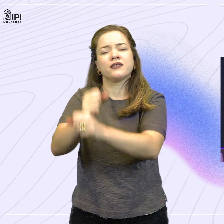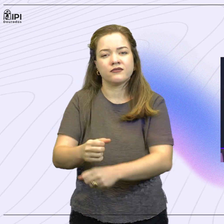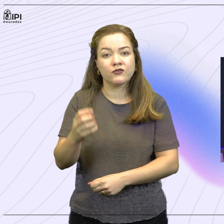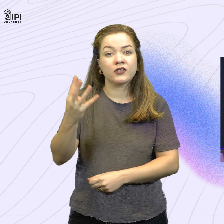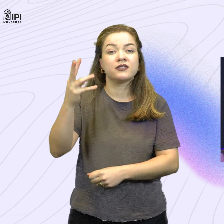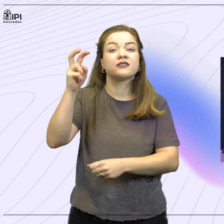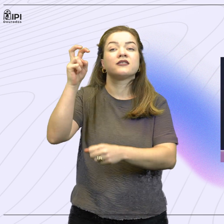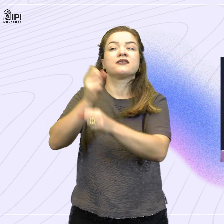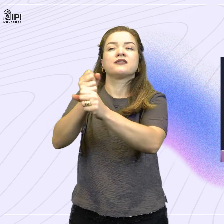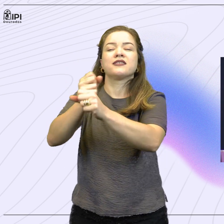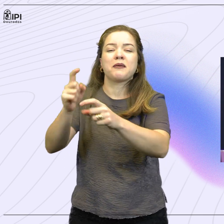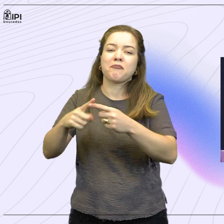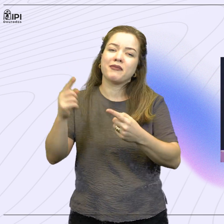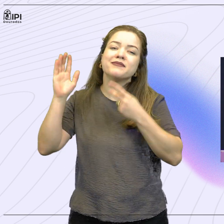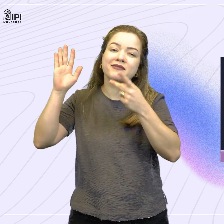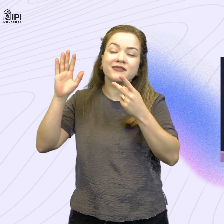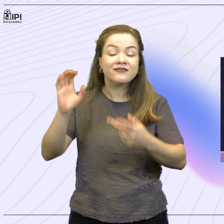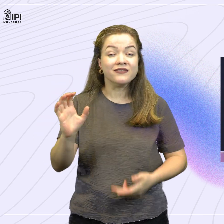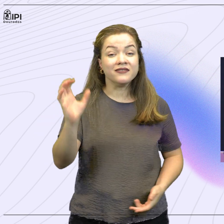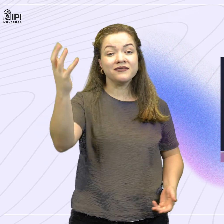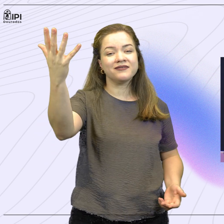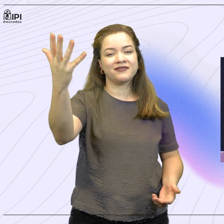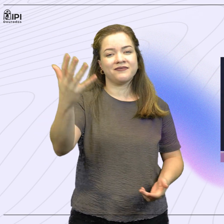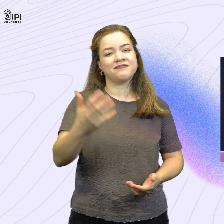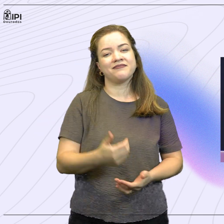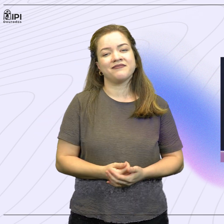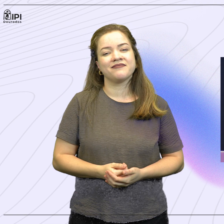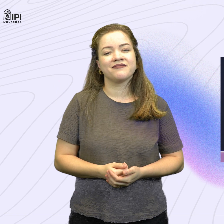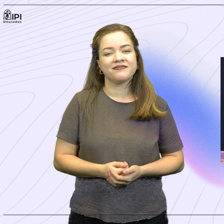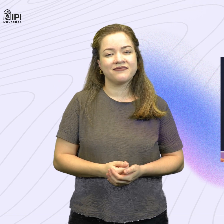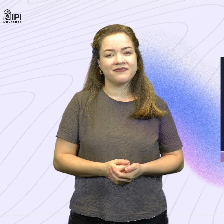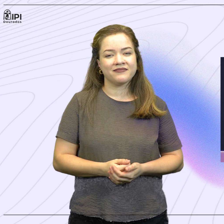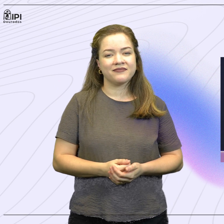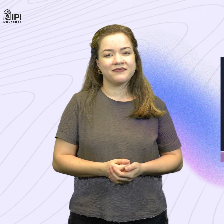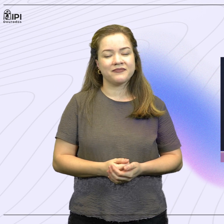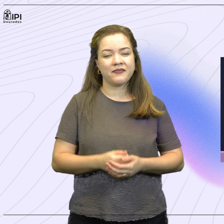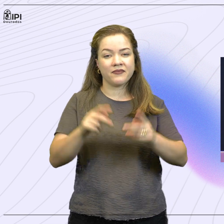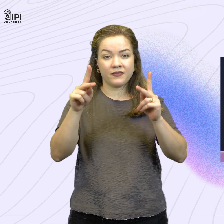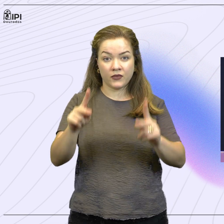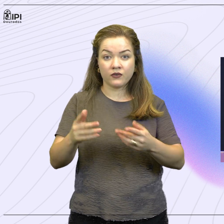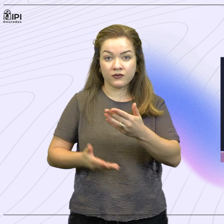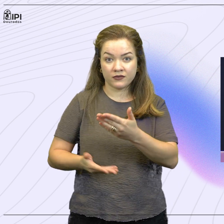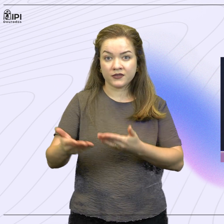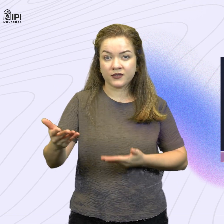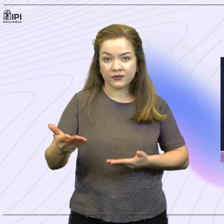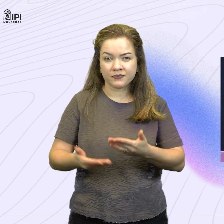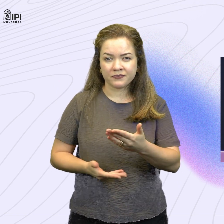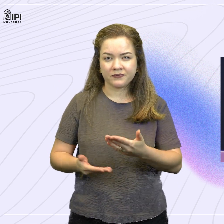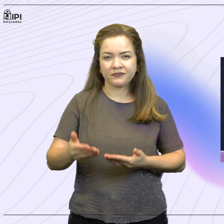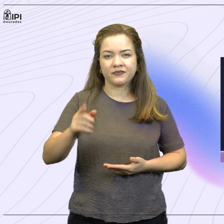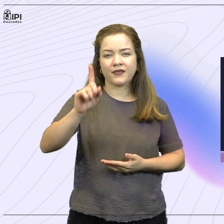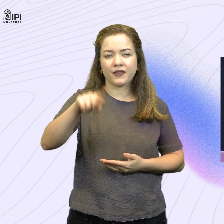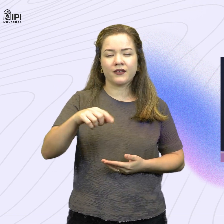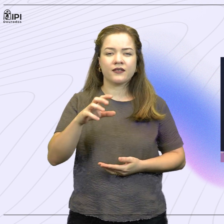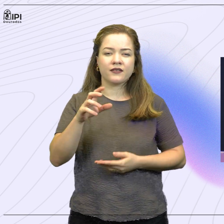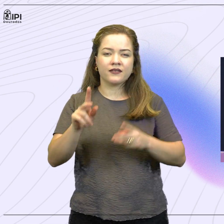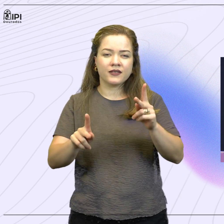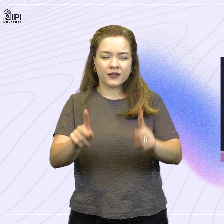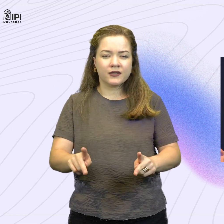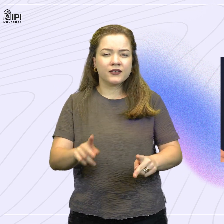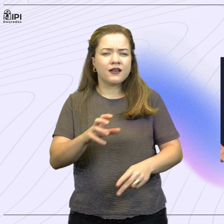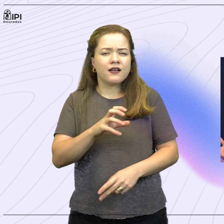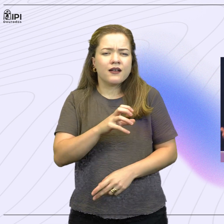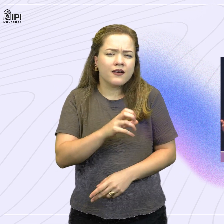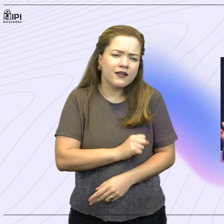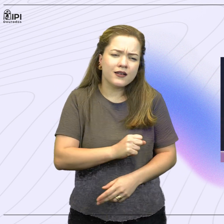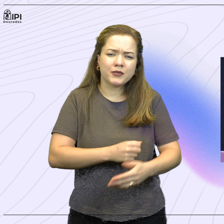promessa de Deus vai acontecer na sua vida. Um povo servidor é um povo que ama, é